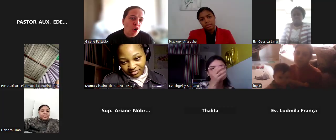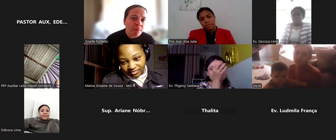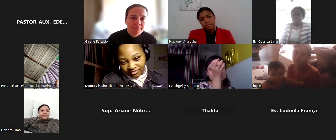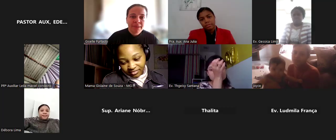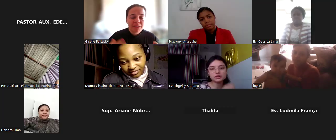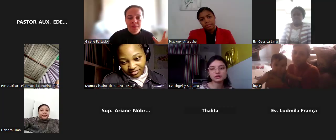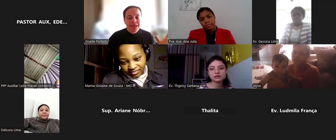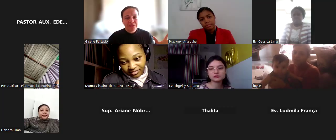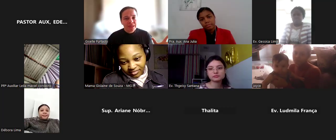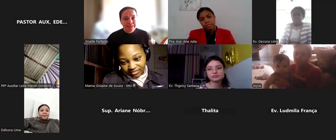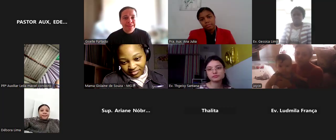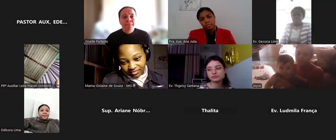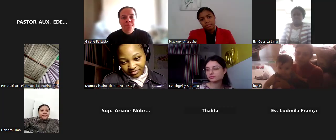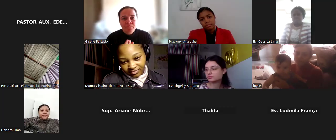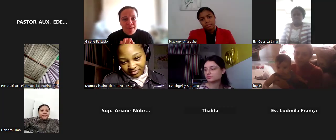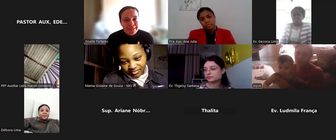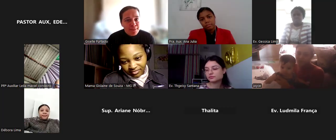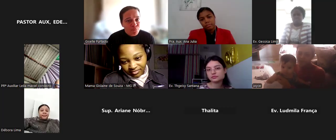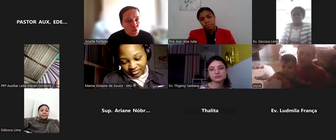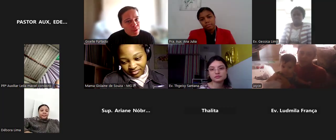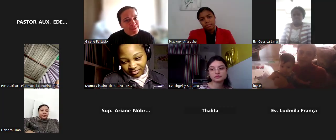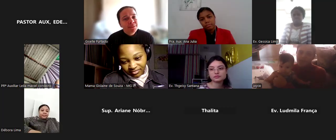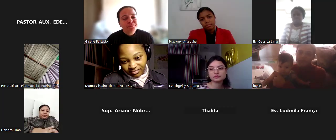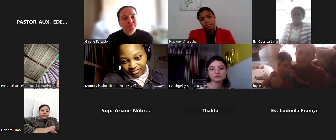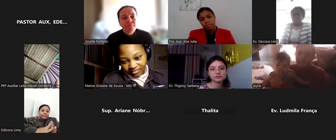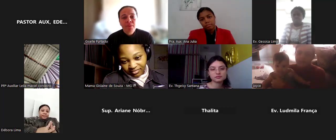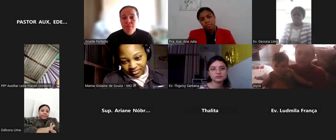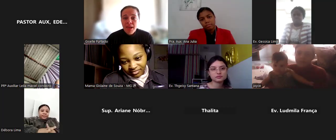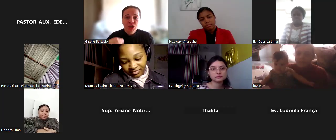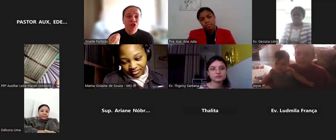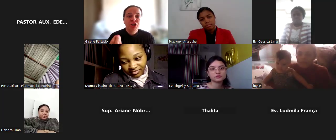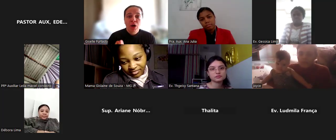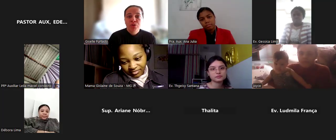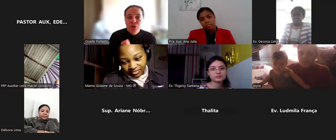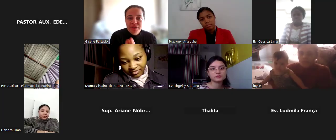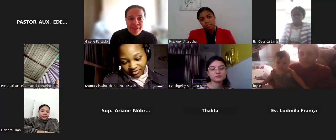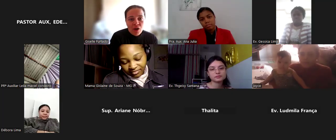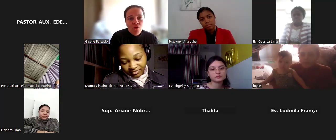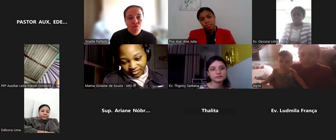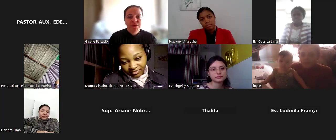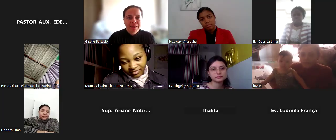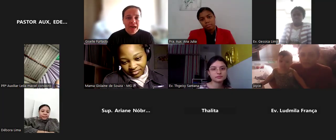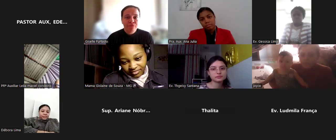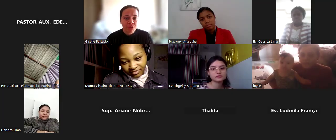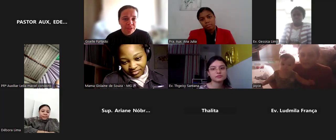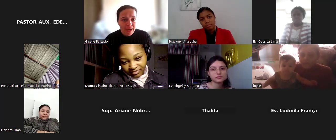nome nas primeiras vezes, mas depois ele já te dá o seu sinal, você grava o seu